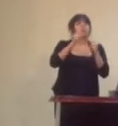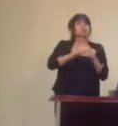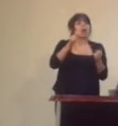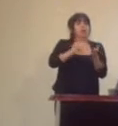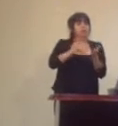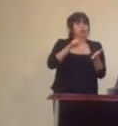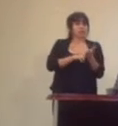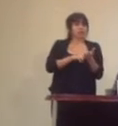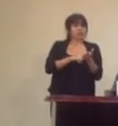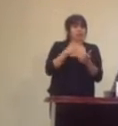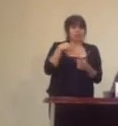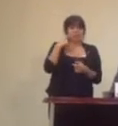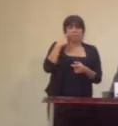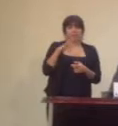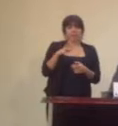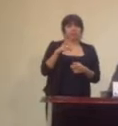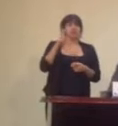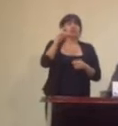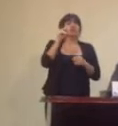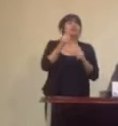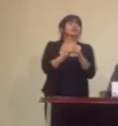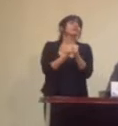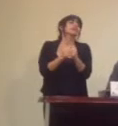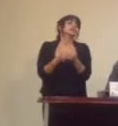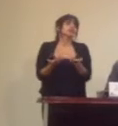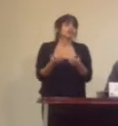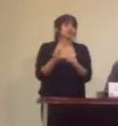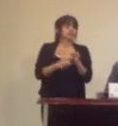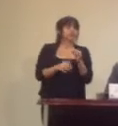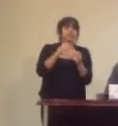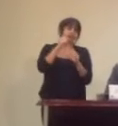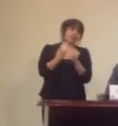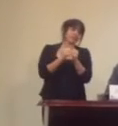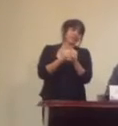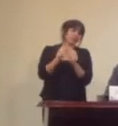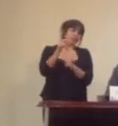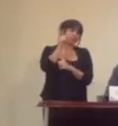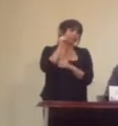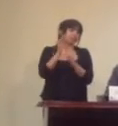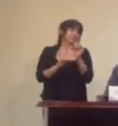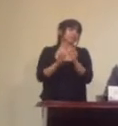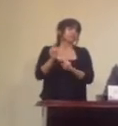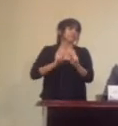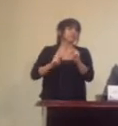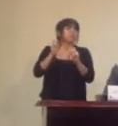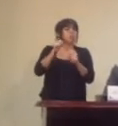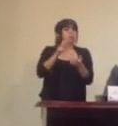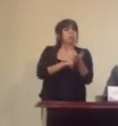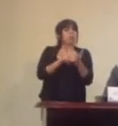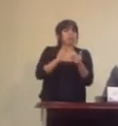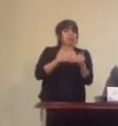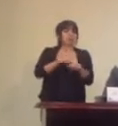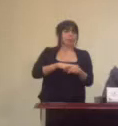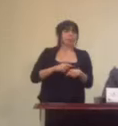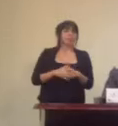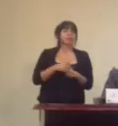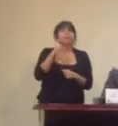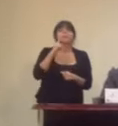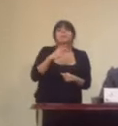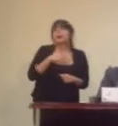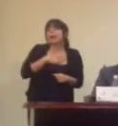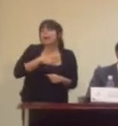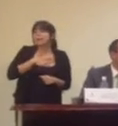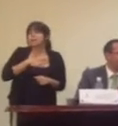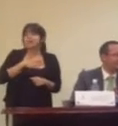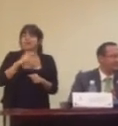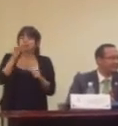aprobarse. Y a mí me parece que no sean chayotes, claro, no sean chayotes. Eso se puede aprobar en cualquier momento. Para mí lo